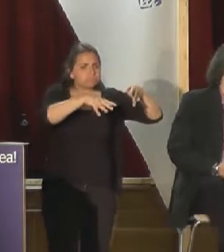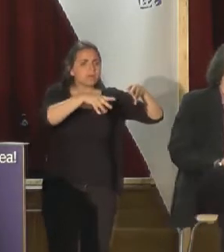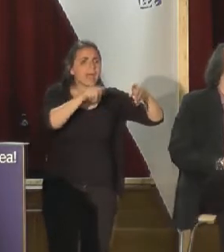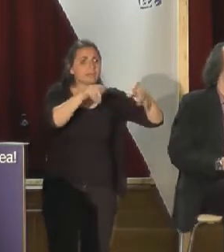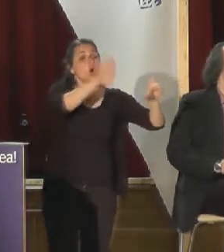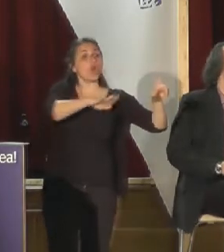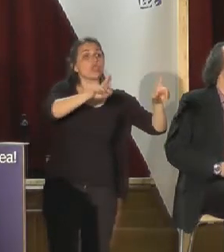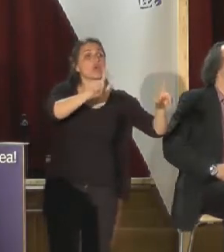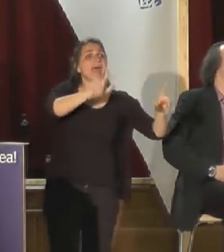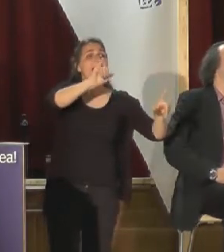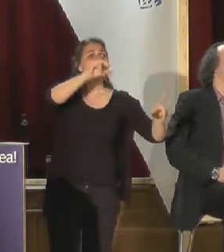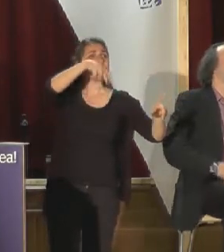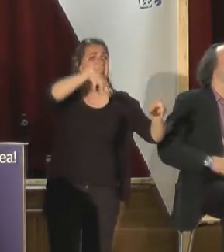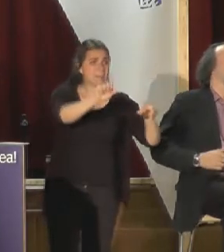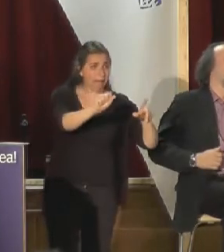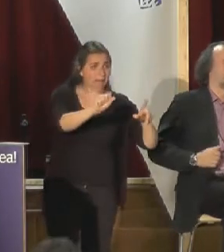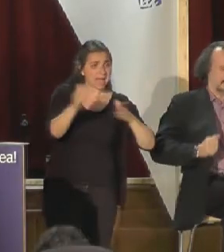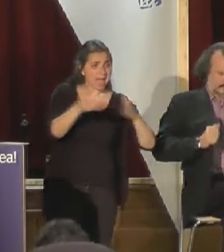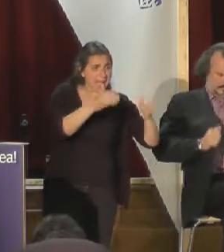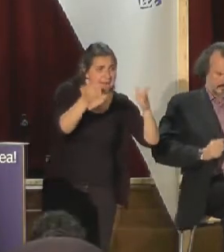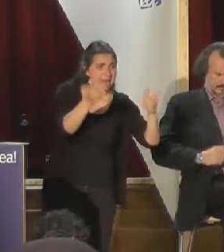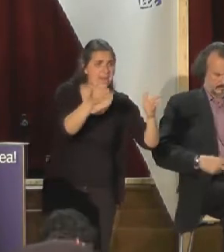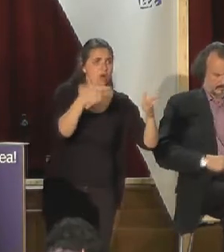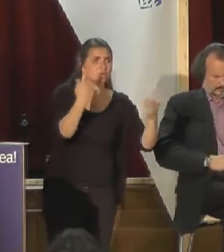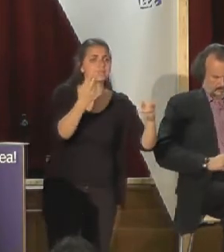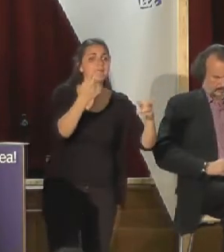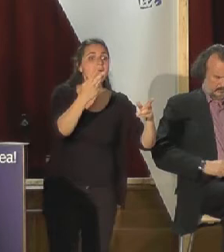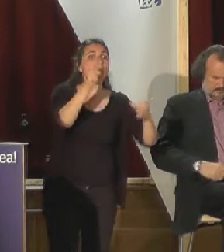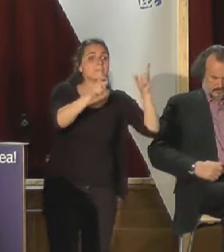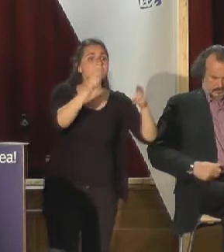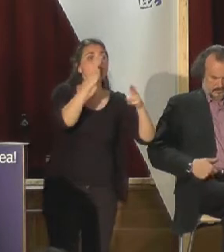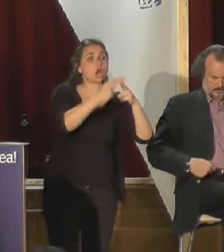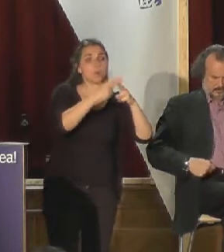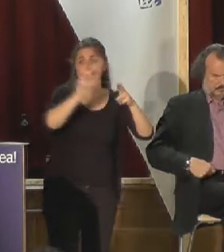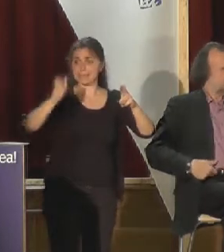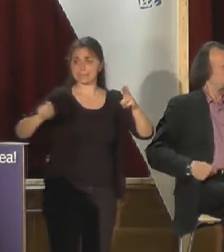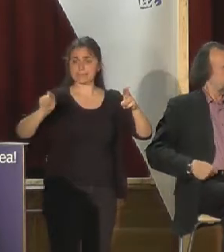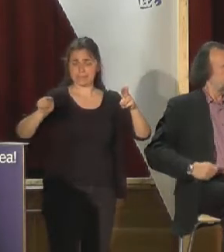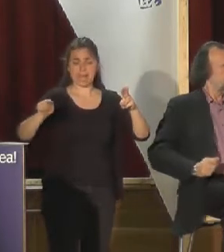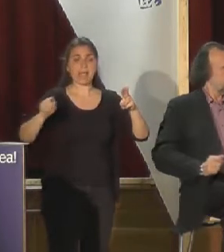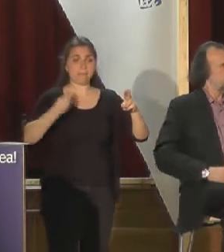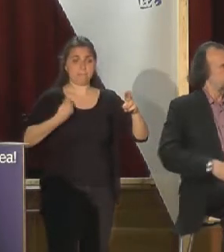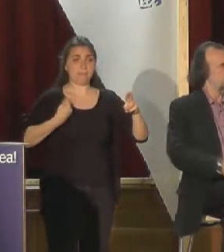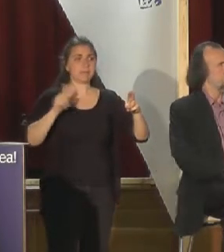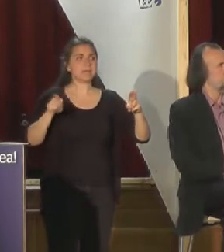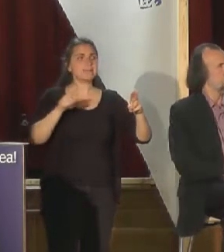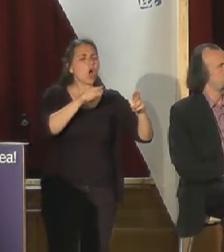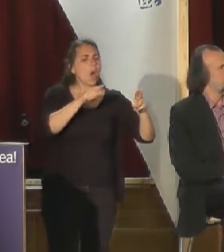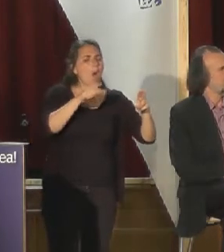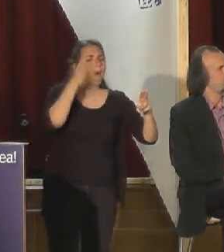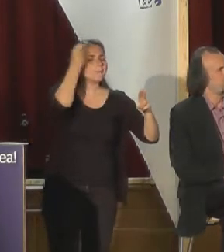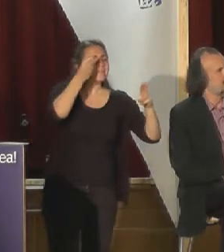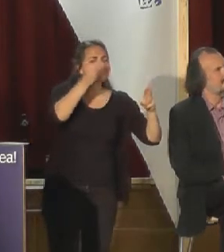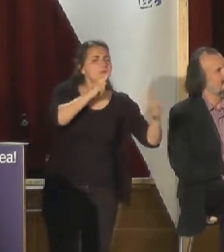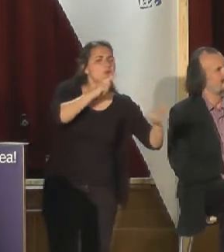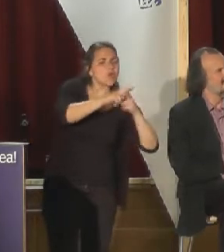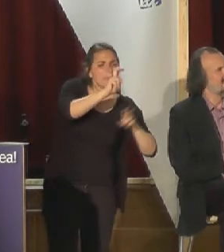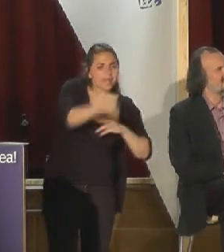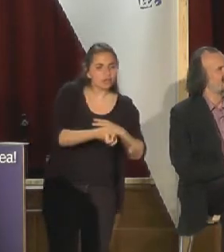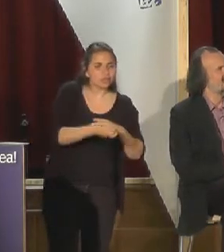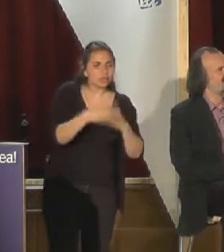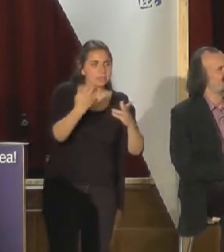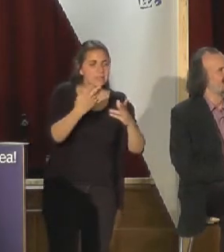Lima. Os romanos pensaban que era o río Leteo, o río do esquecemento, tiñan